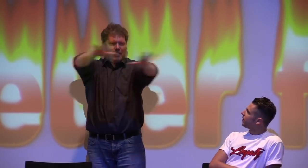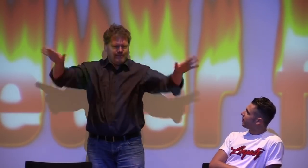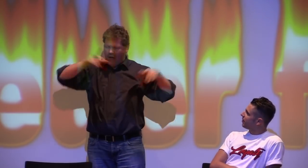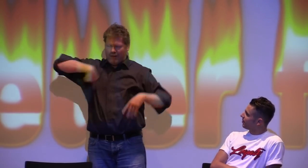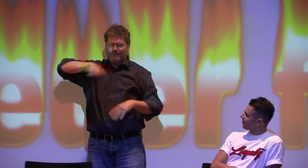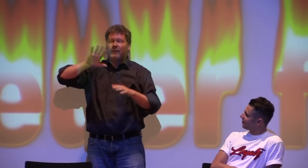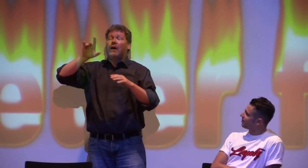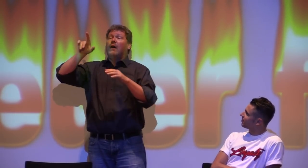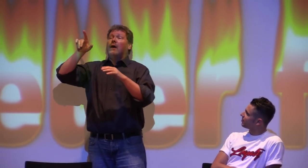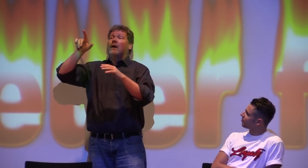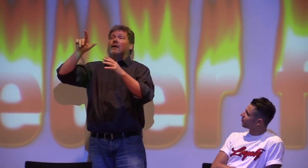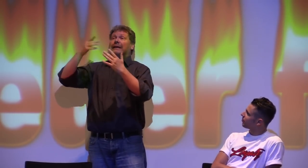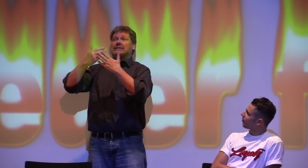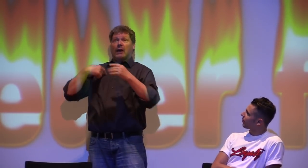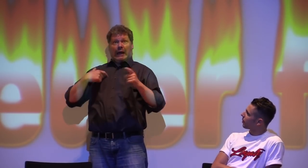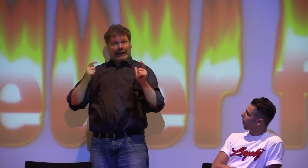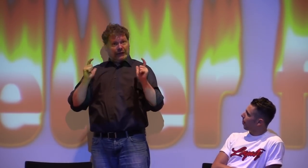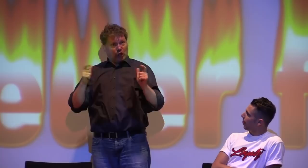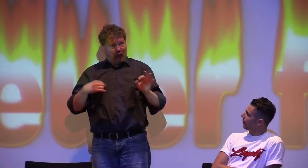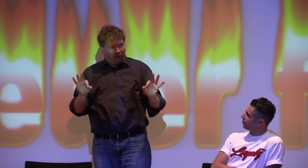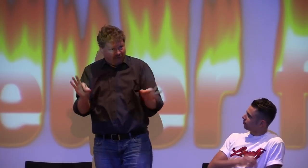Egal. Es trifft auf uns alle zu. Fertig.